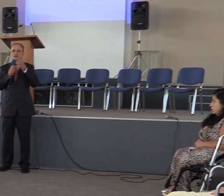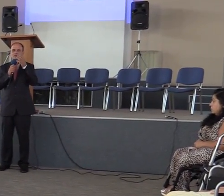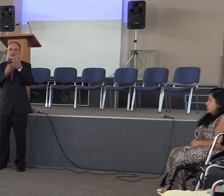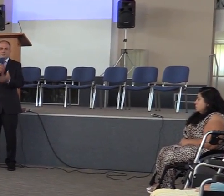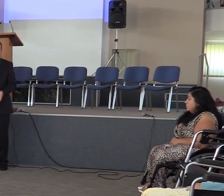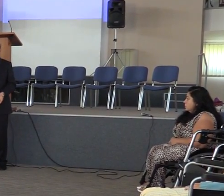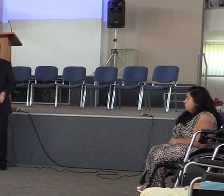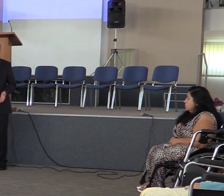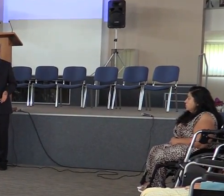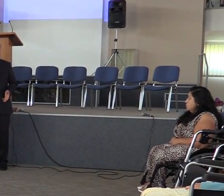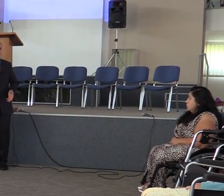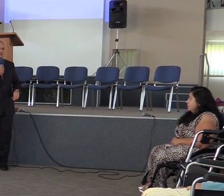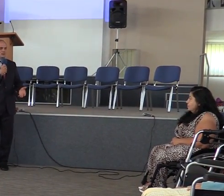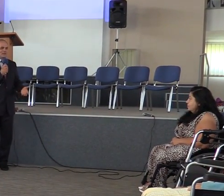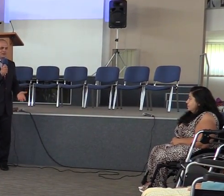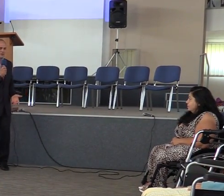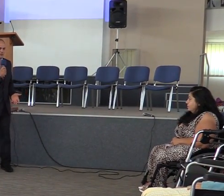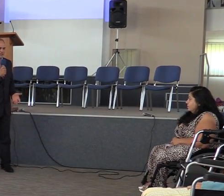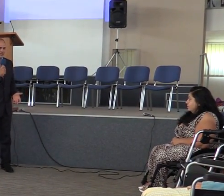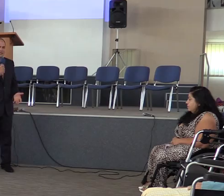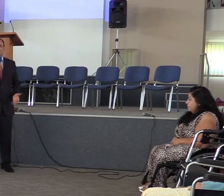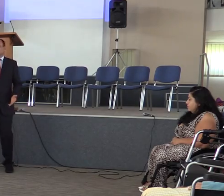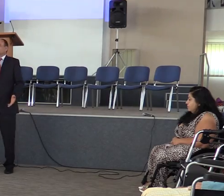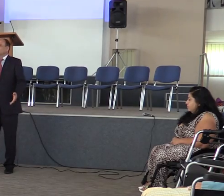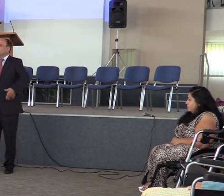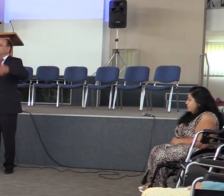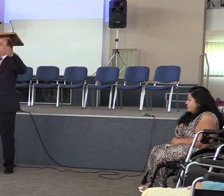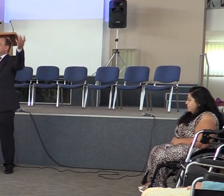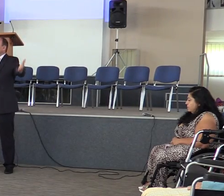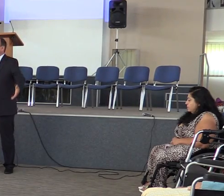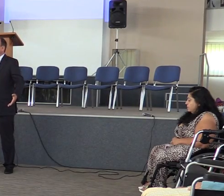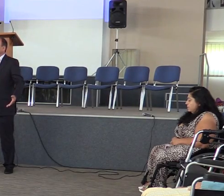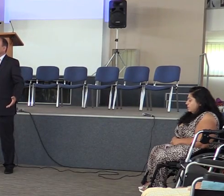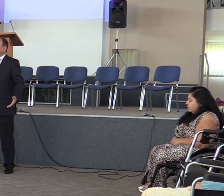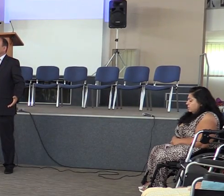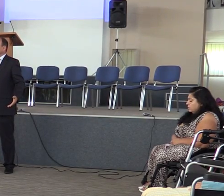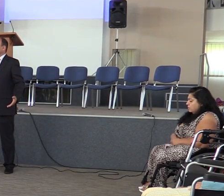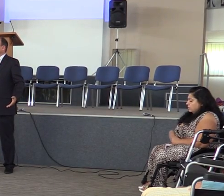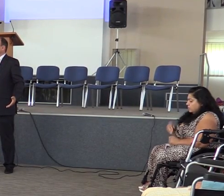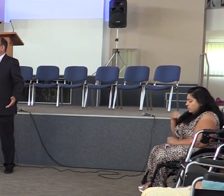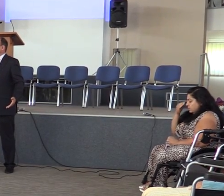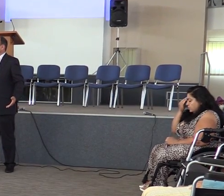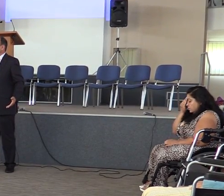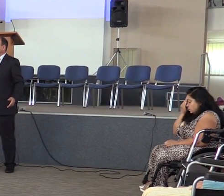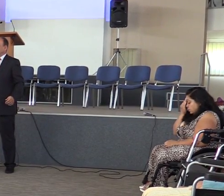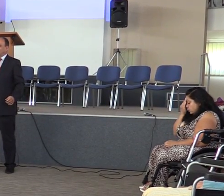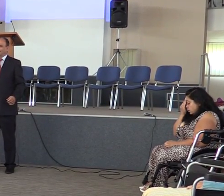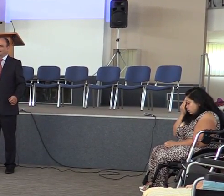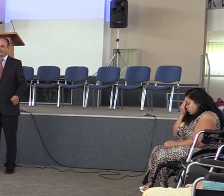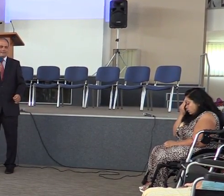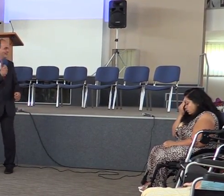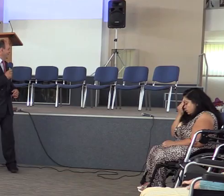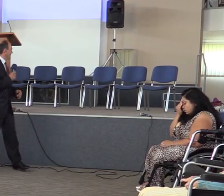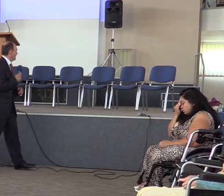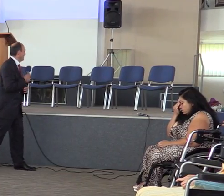așezați, televiziunile sunt aici, musafirii vor veni și să nu venim după ce trece ora 6.